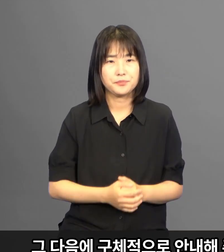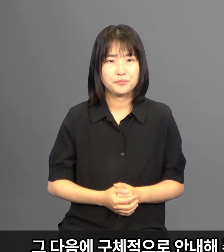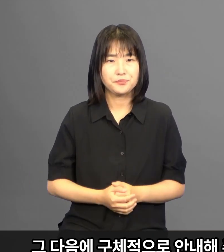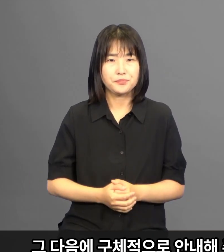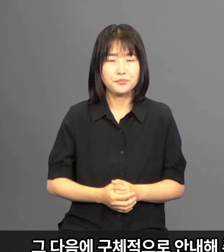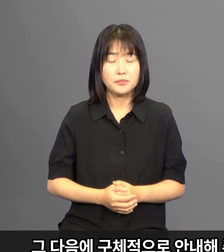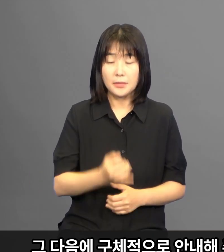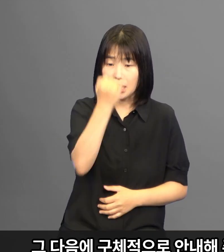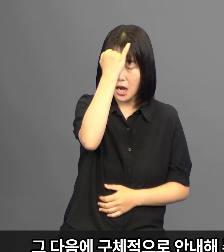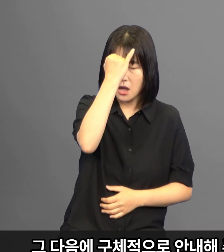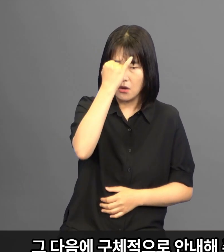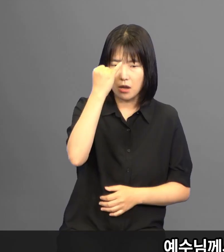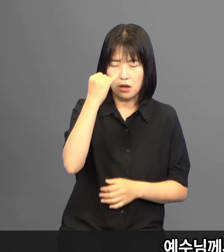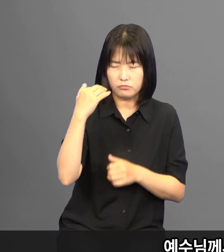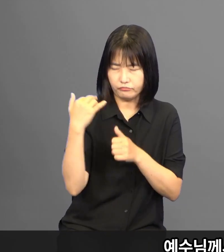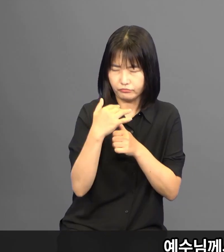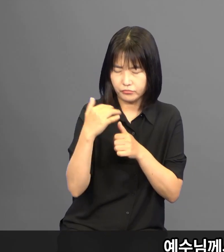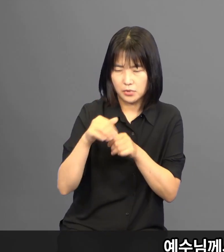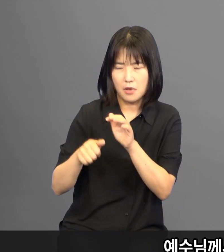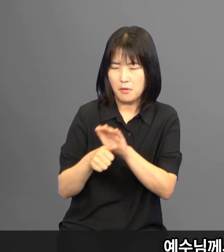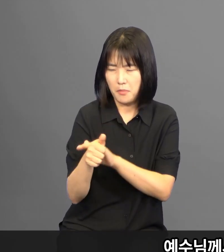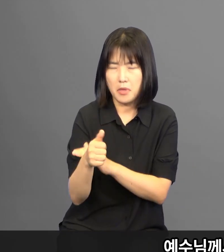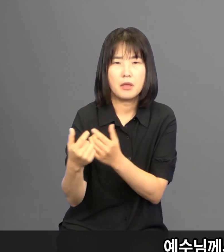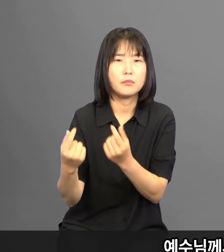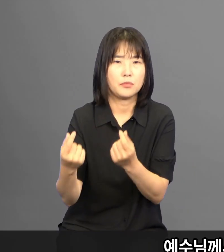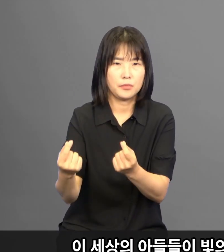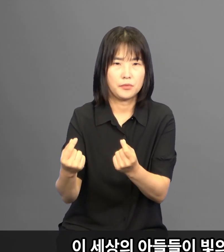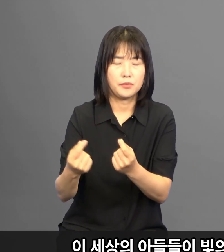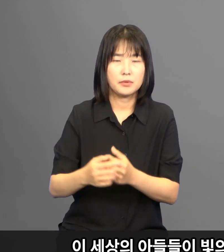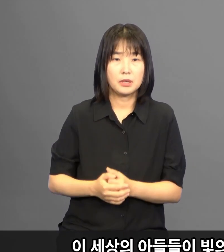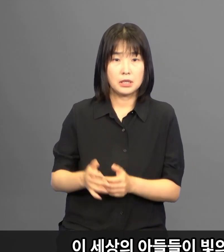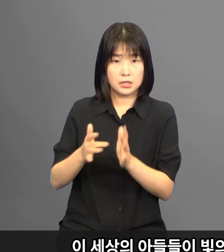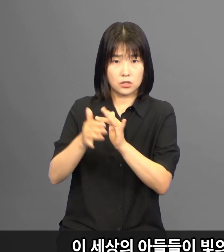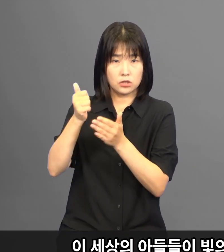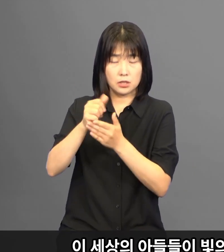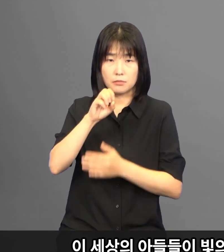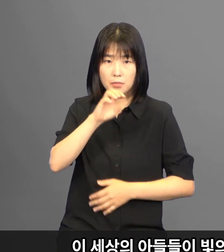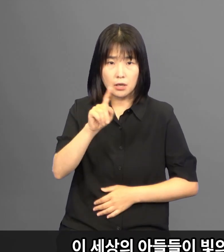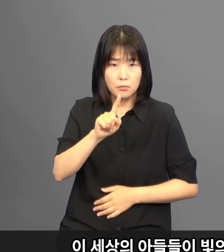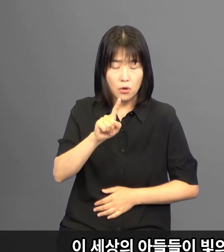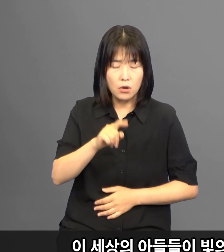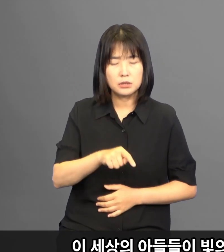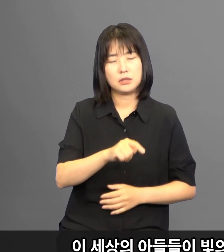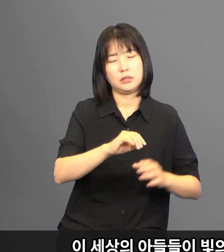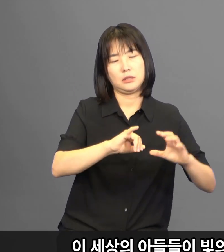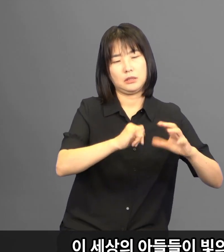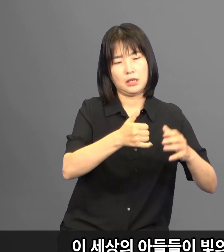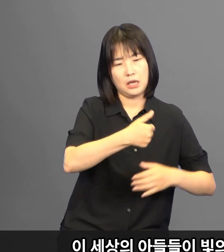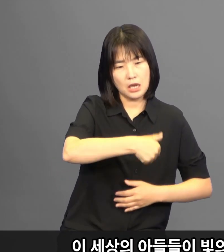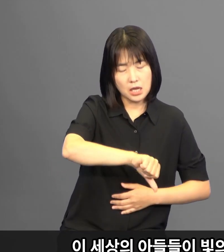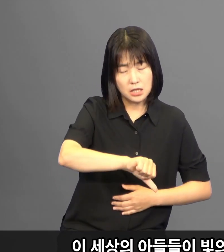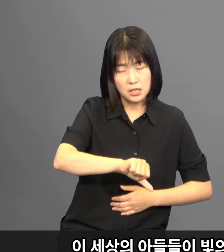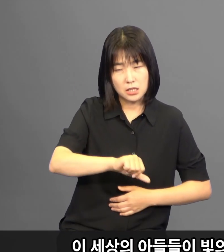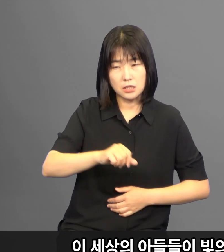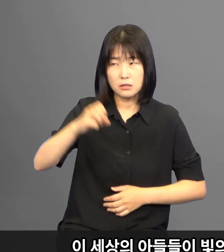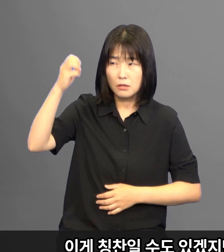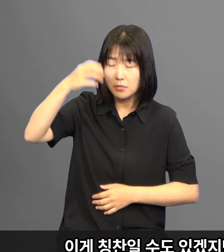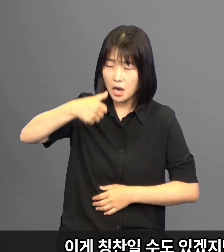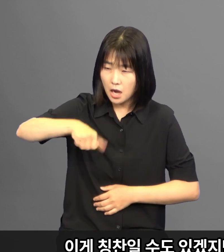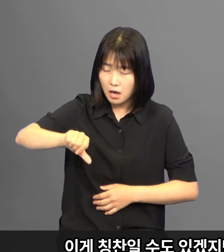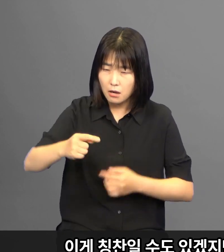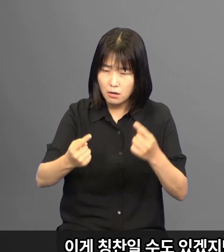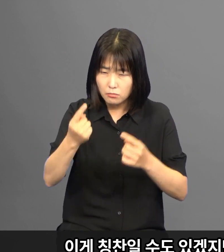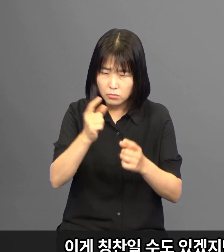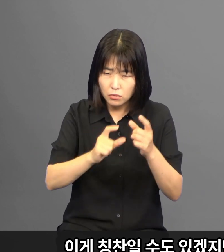유혹했던 뱀과 같죠. 예수님께서 말씀하시기를 이 세상의 아들들이 빛의 아들들보다 더 지혜롭다라고.